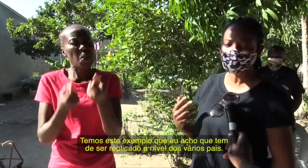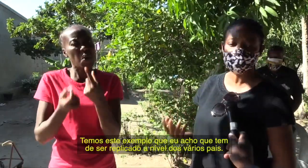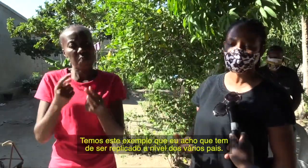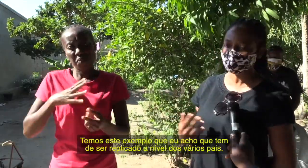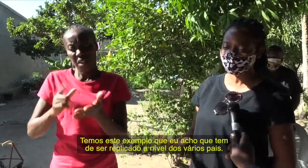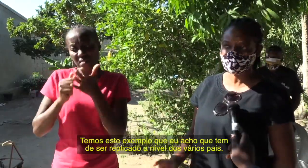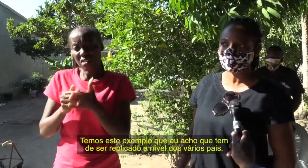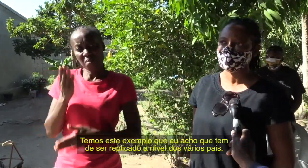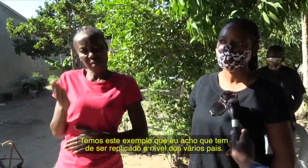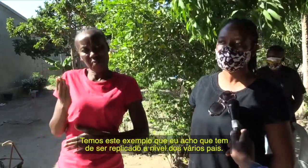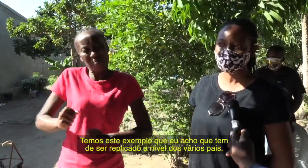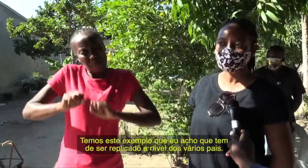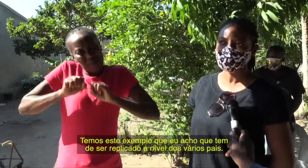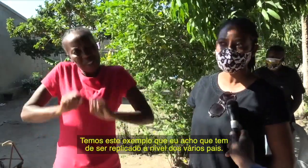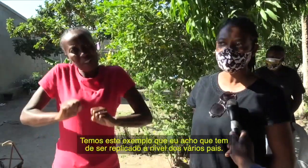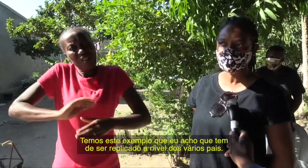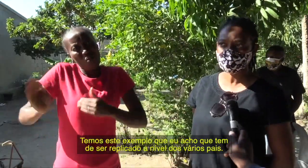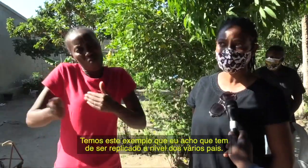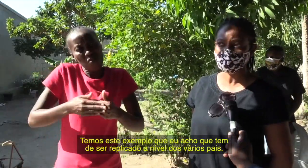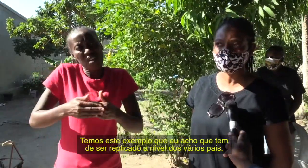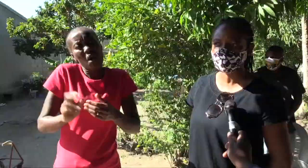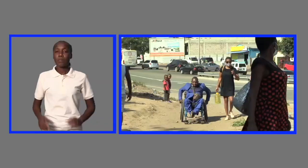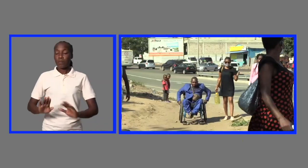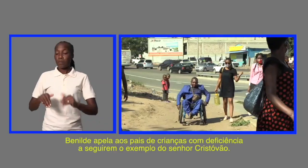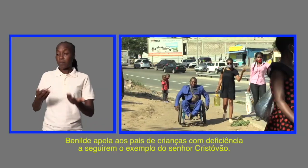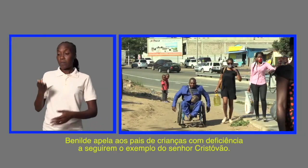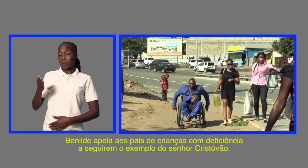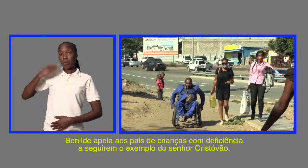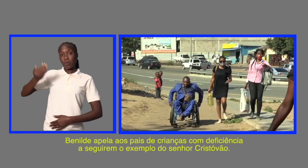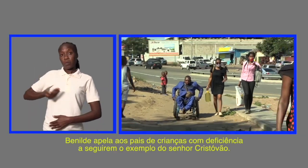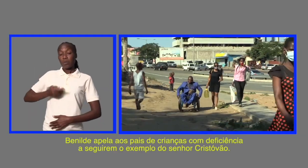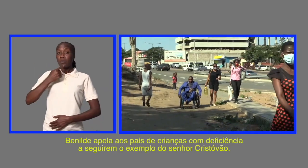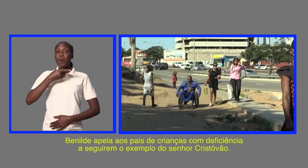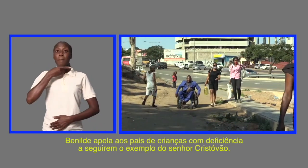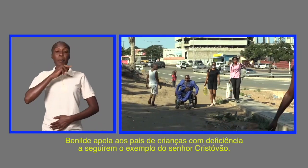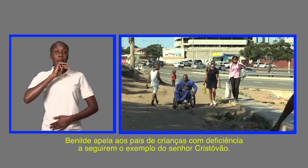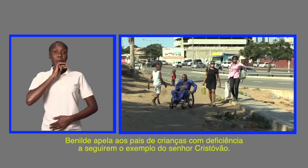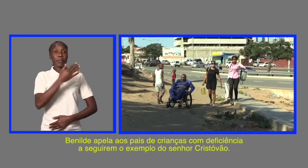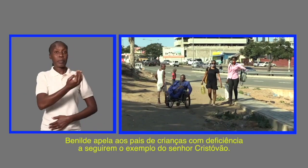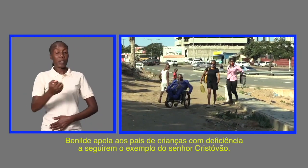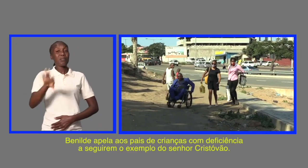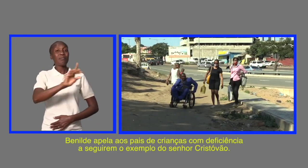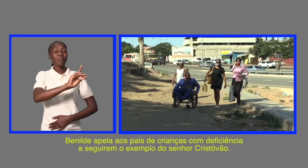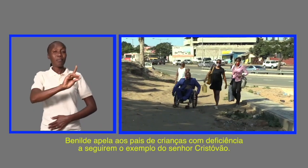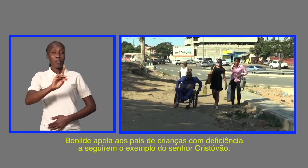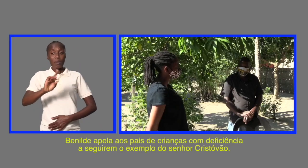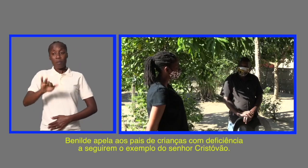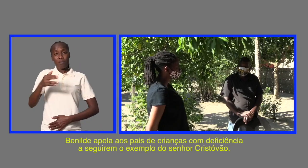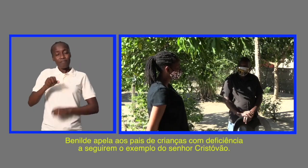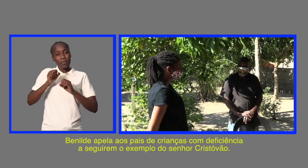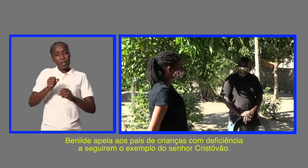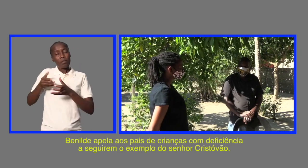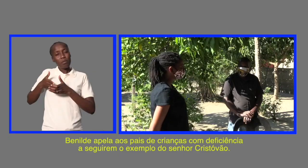este exemplo que eu acho que tem que ser replicado a nível dos vários pais Penilde apela pais de crianças com deficiência